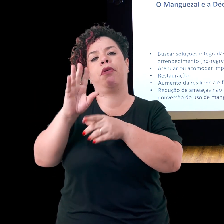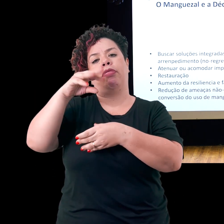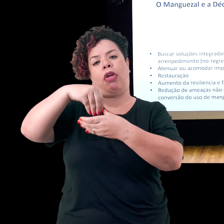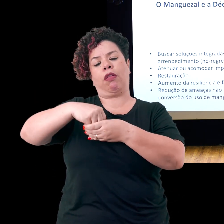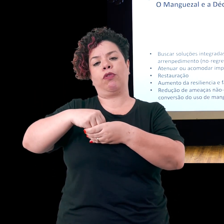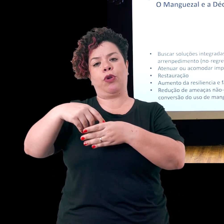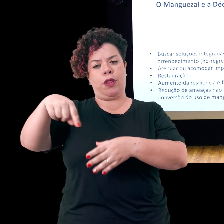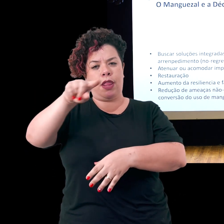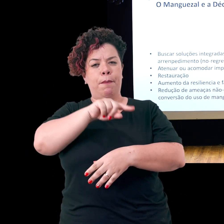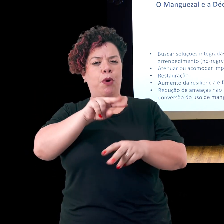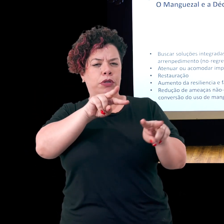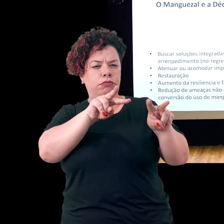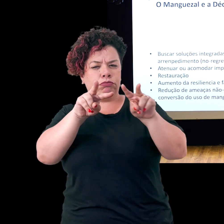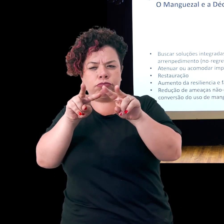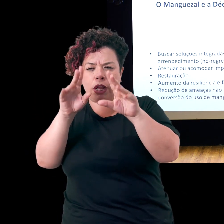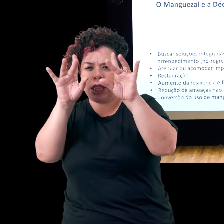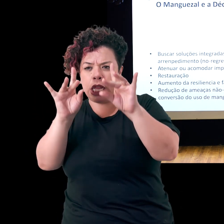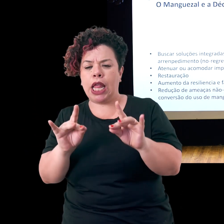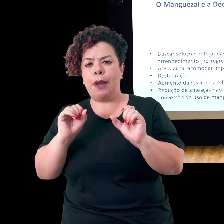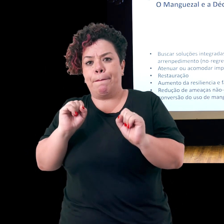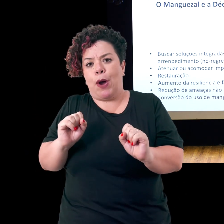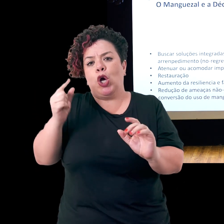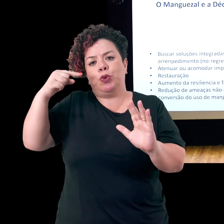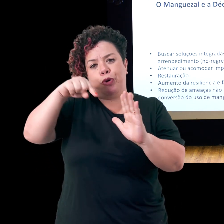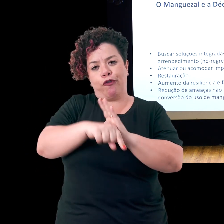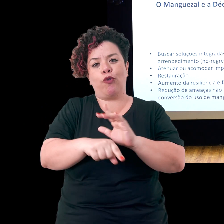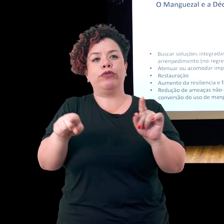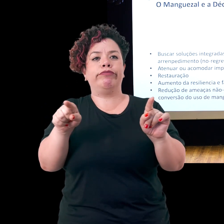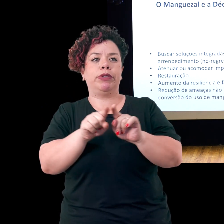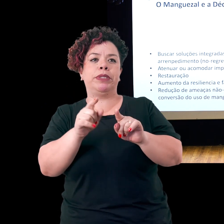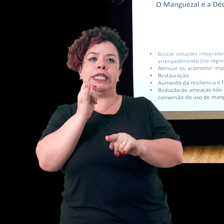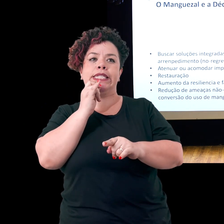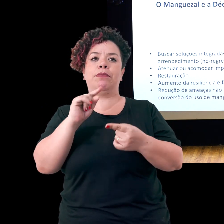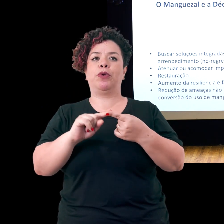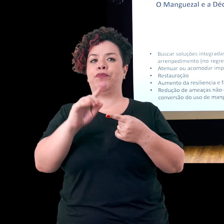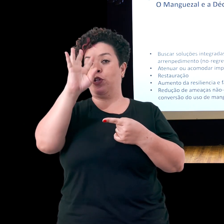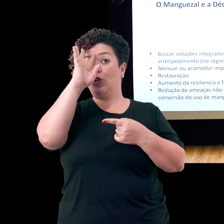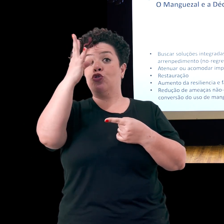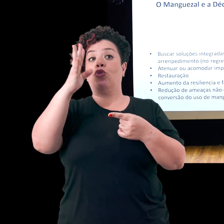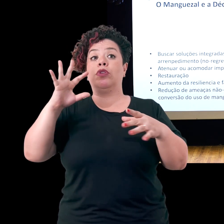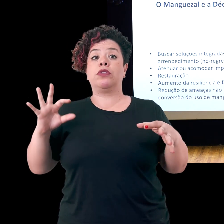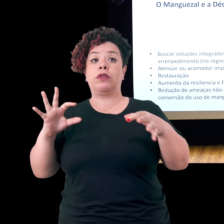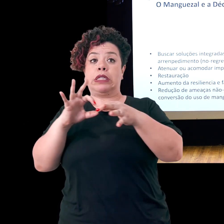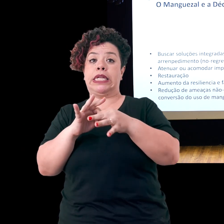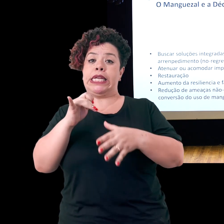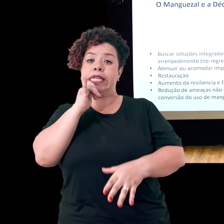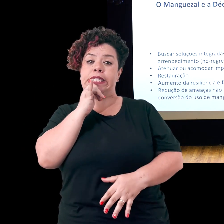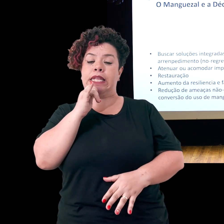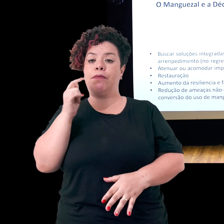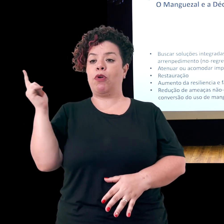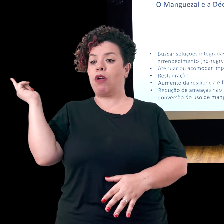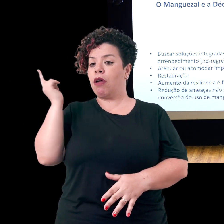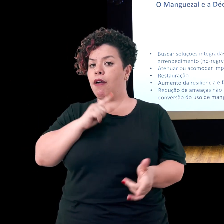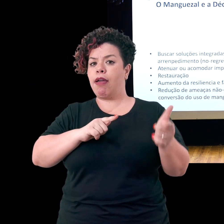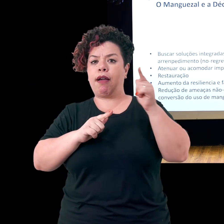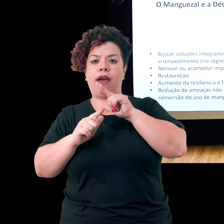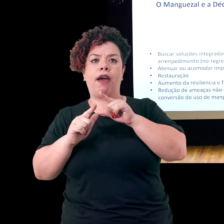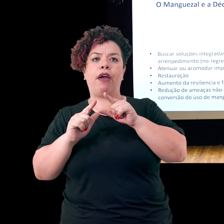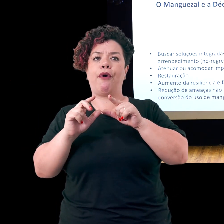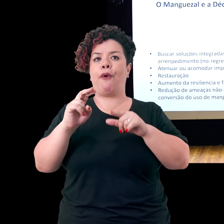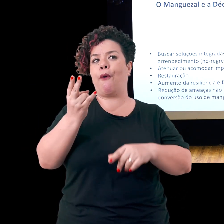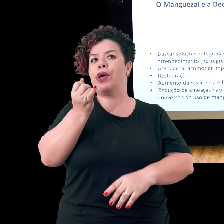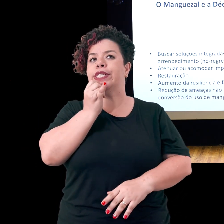lá, depois vocês podem ver mais em detalhe. Então, a gente está falando de soluções integradas do tipo ganha-ganha ou sem